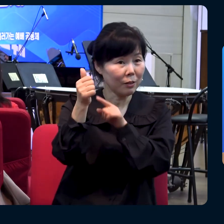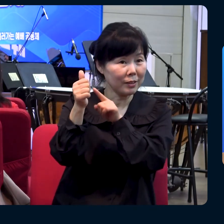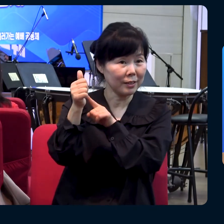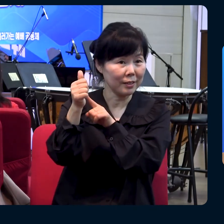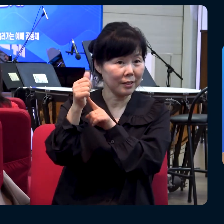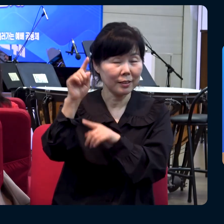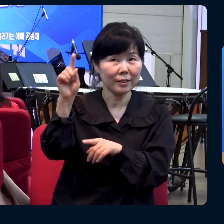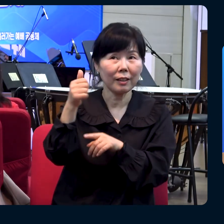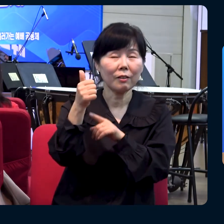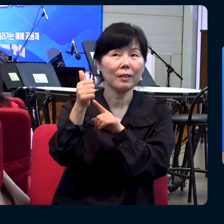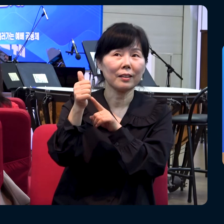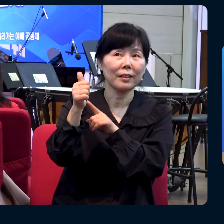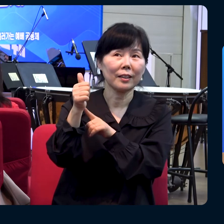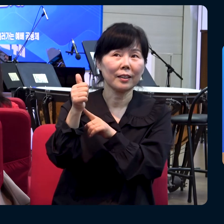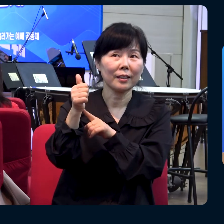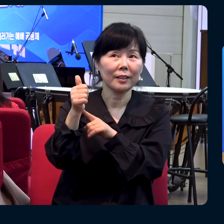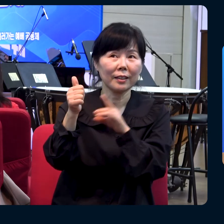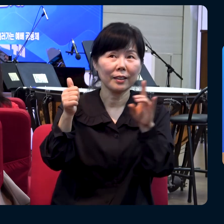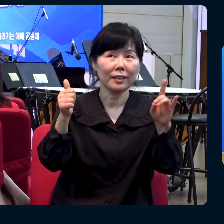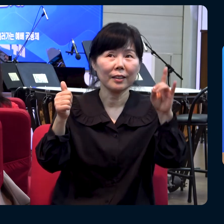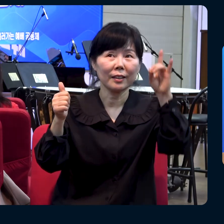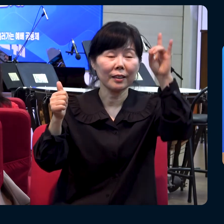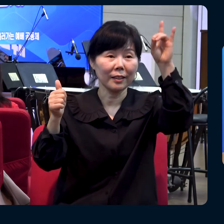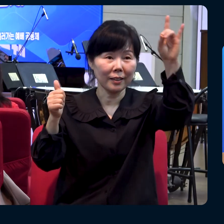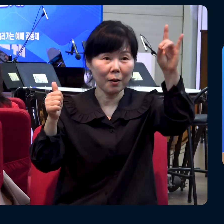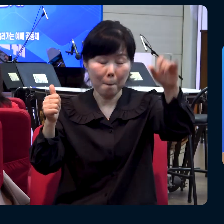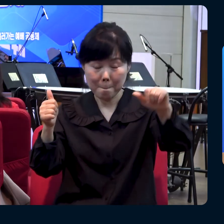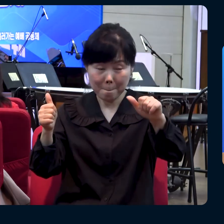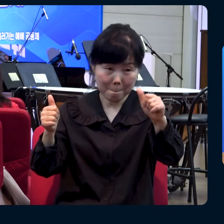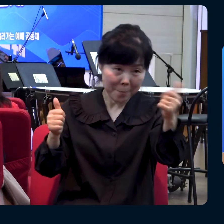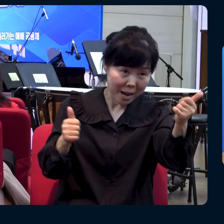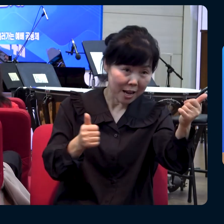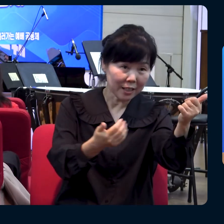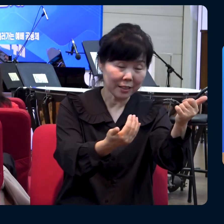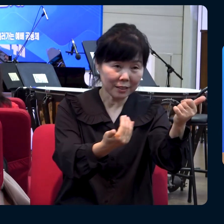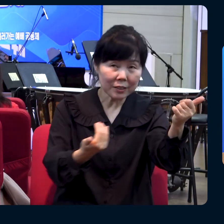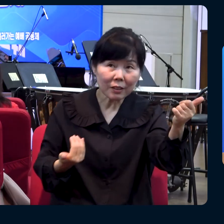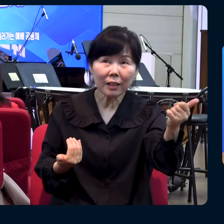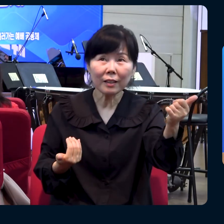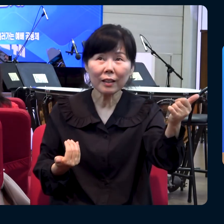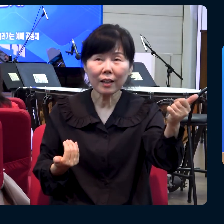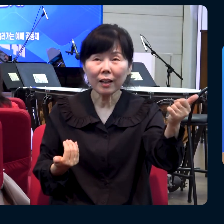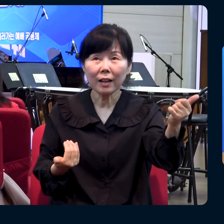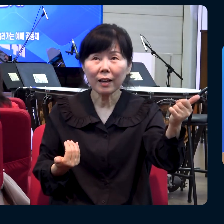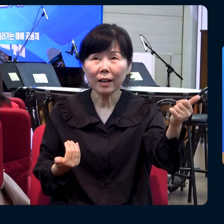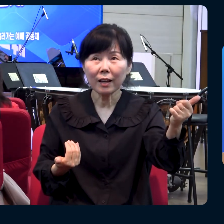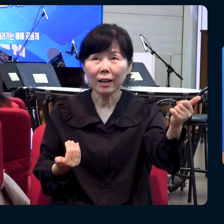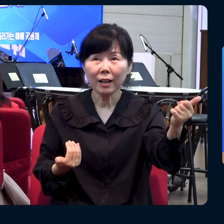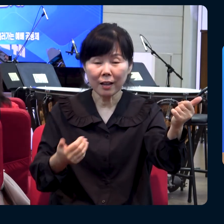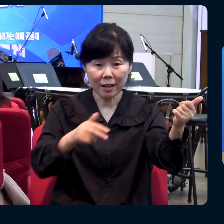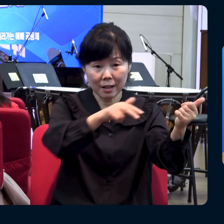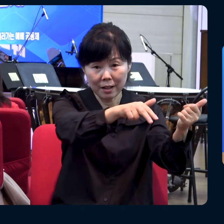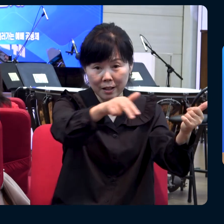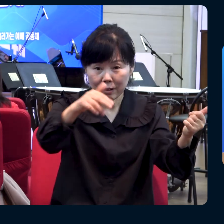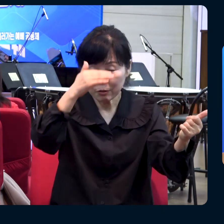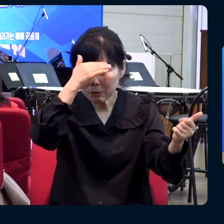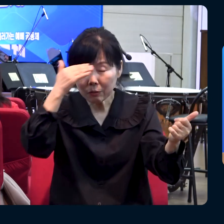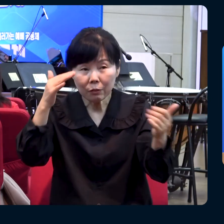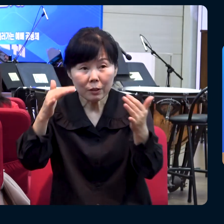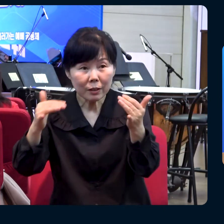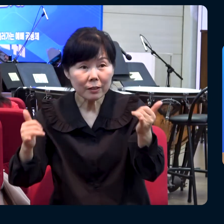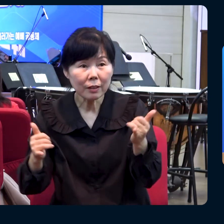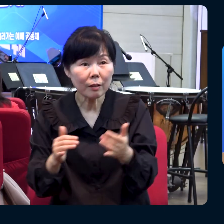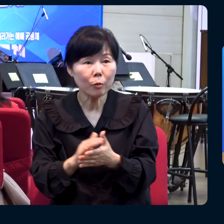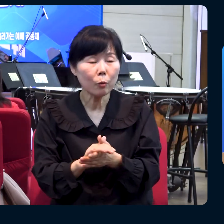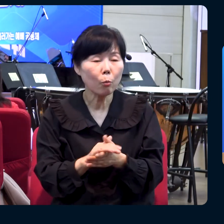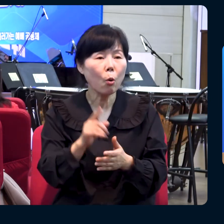다윗이 골리앗을 때려눕혔습니다. 골리앗이 쓰러지기 전까지는요, 그 그 시대의 모든 사람들이 가장 가장 강한